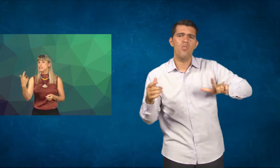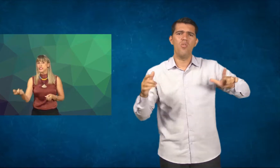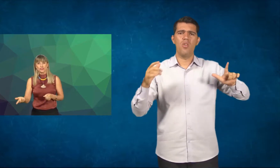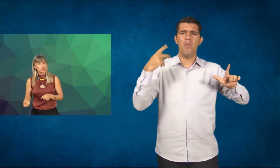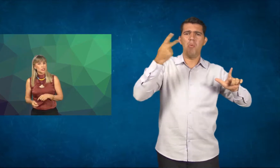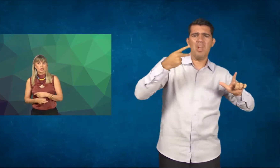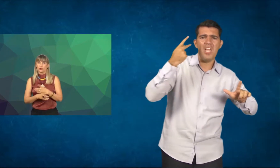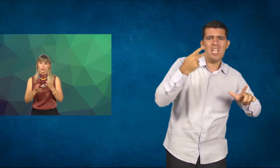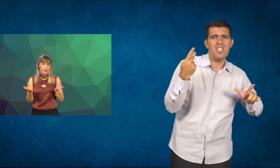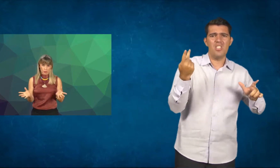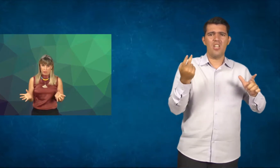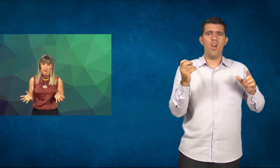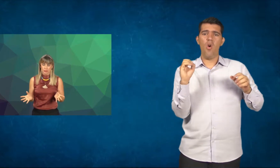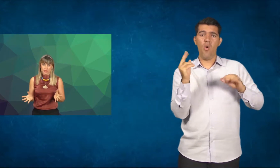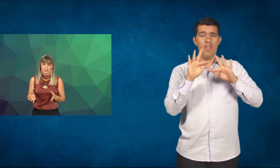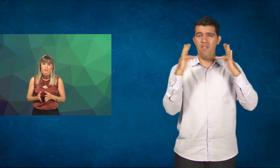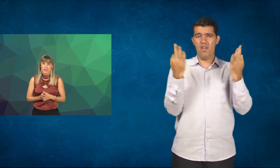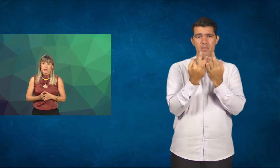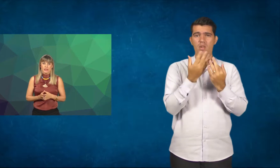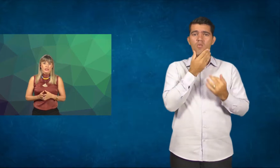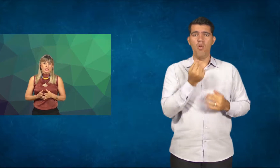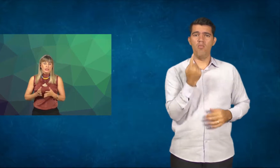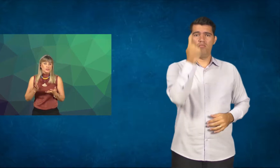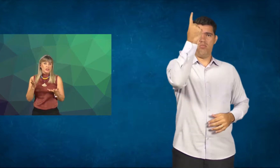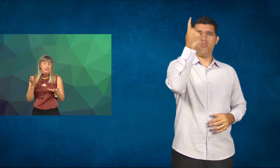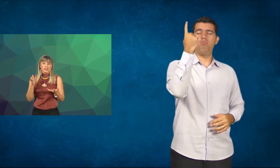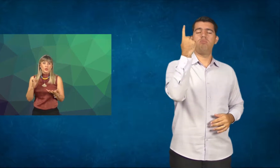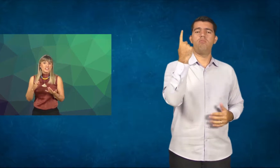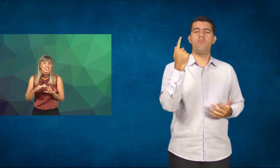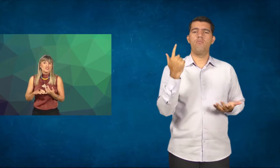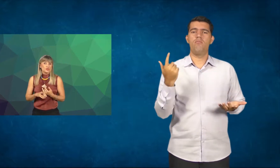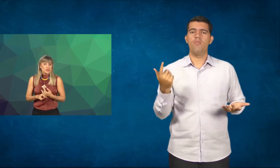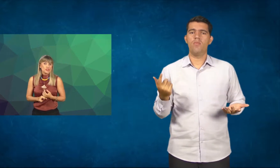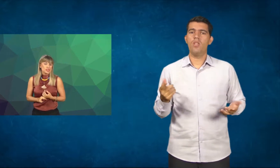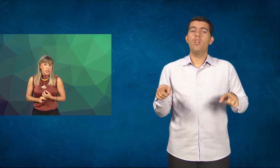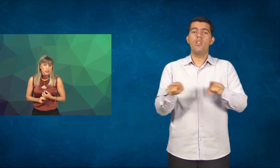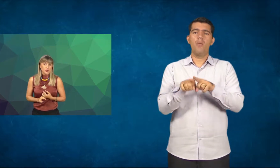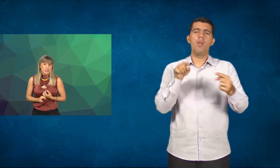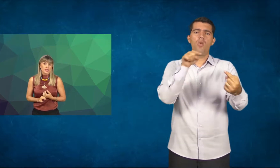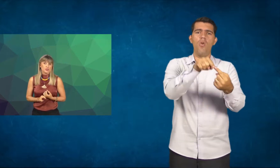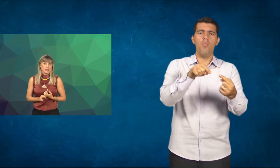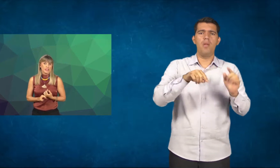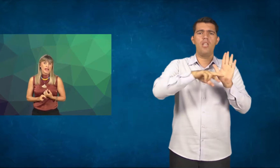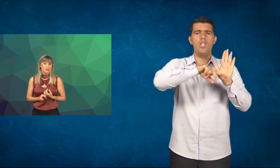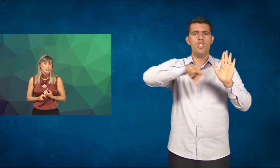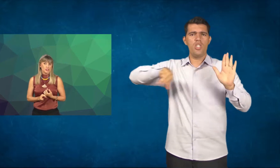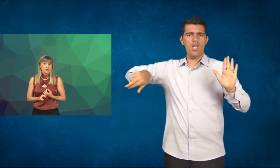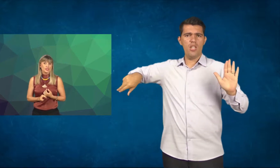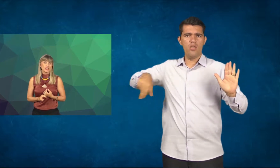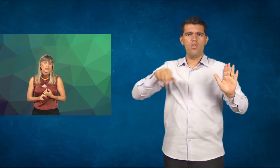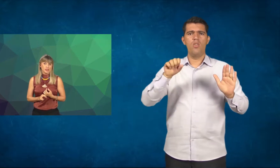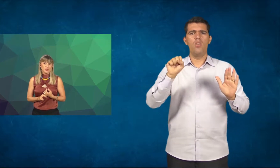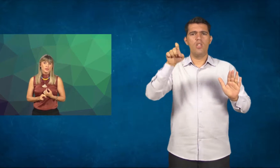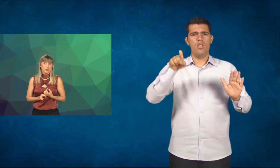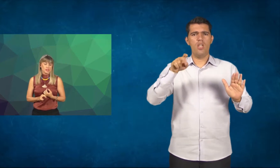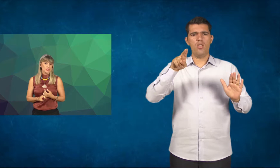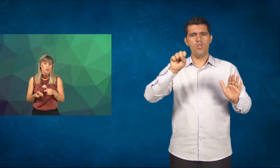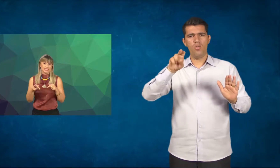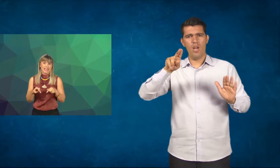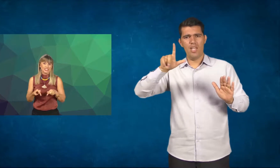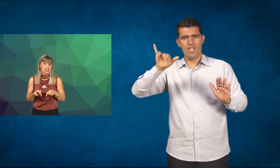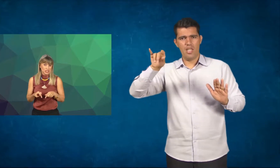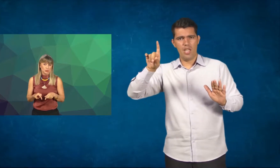literatura, na política ou na própria família. Isso tem a ver com as questões de gênero e sexualidade e nos desafios